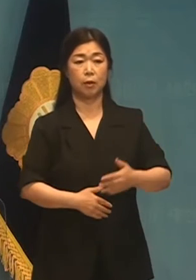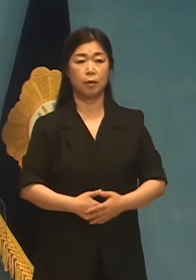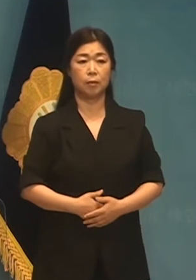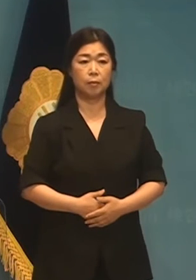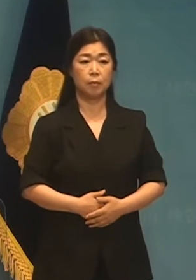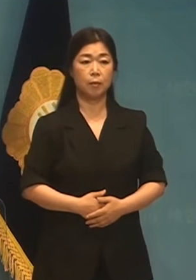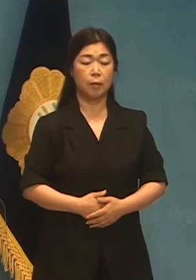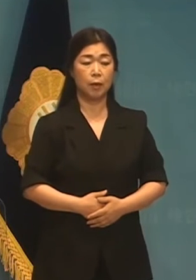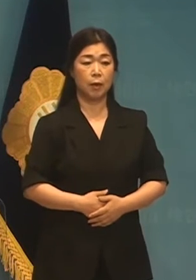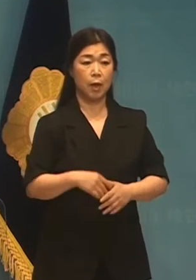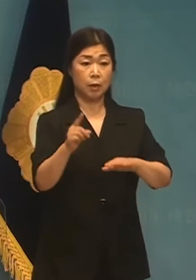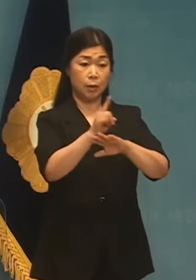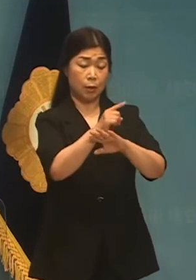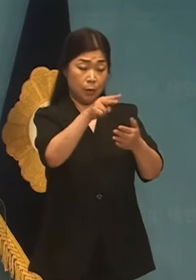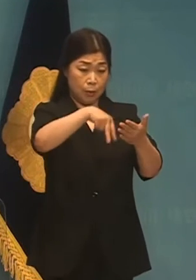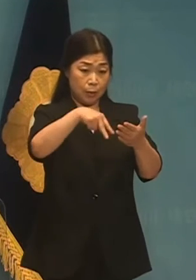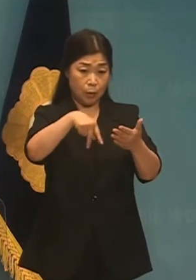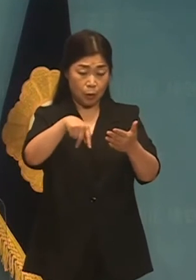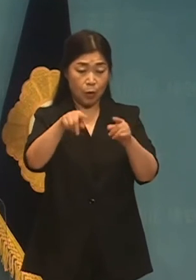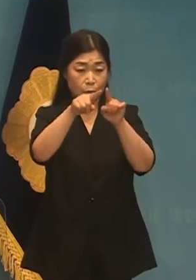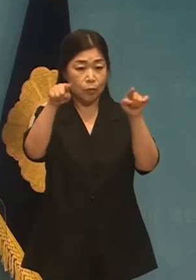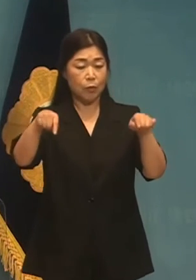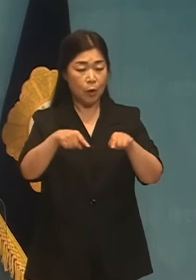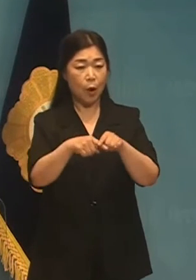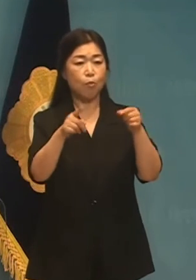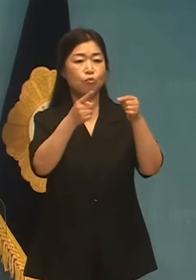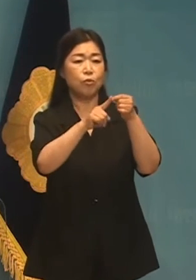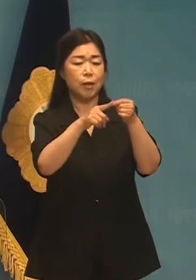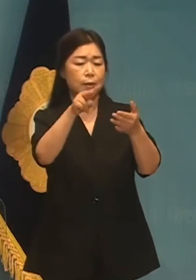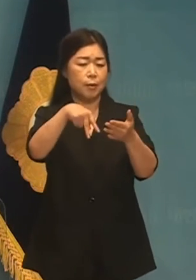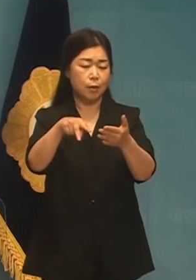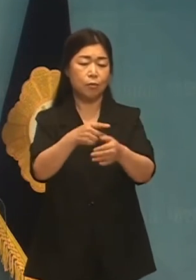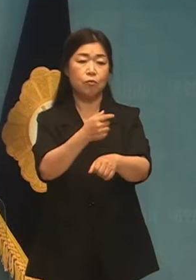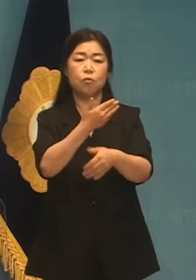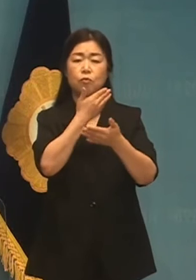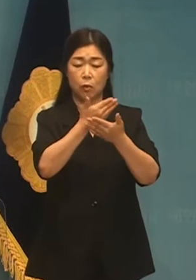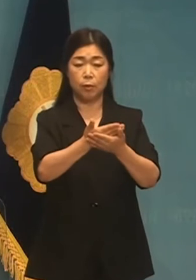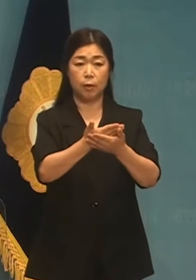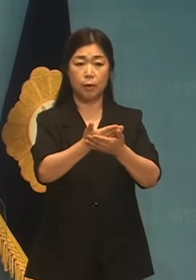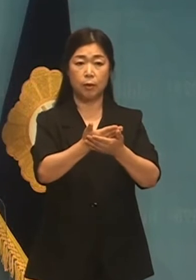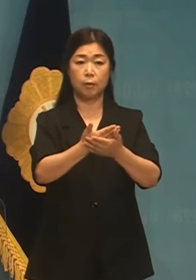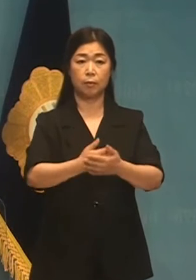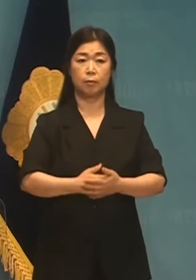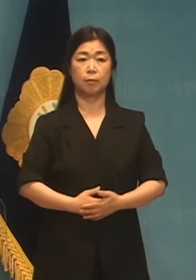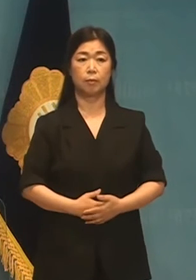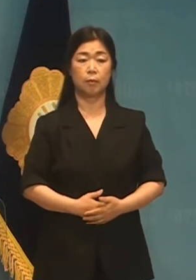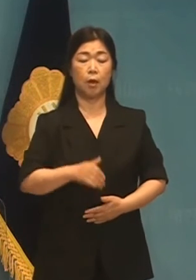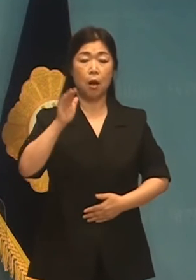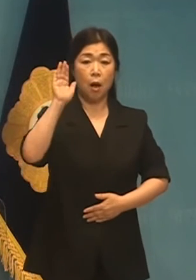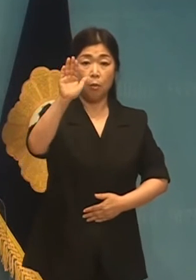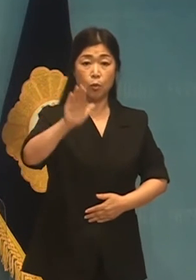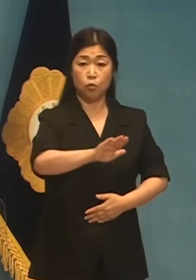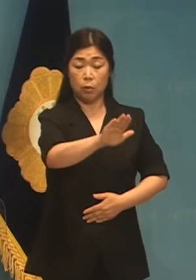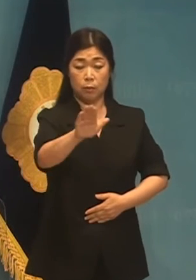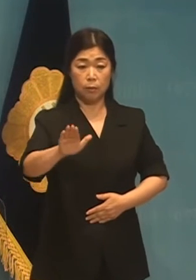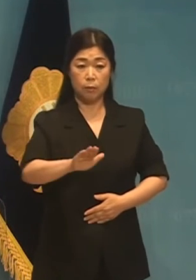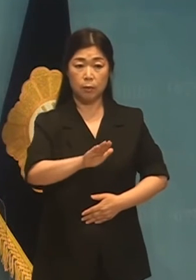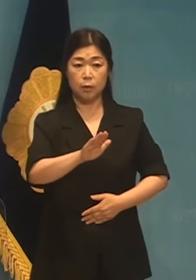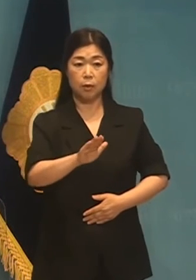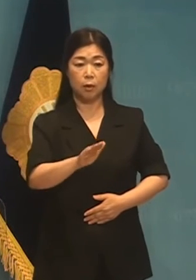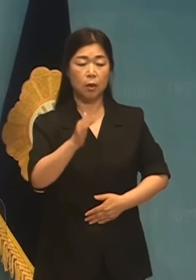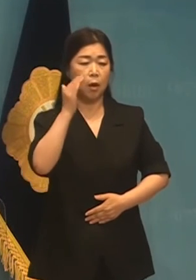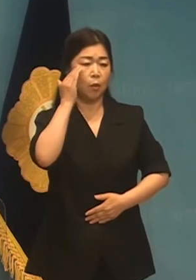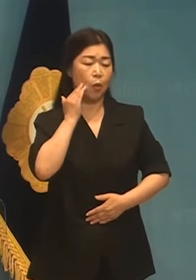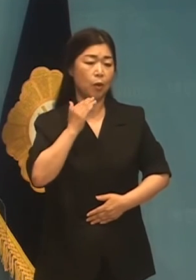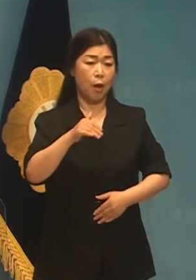디지털 리드러스라고 알려진 디지털 문해력이 매우 중요합니다. 앞으로 우리 미래는